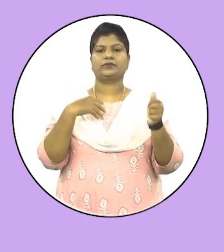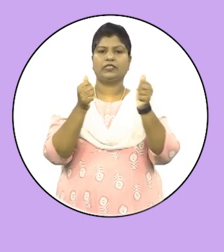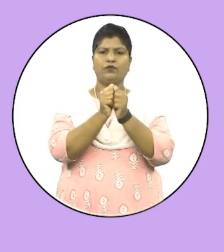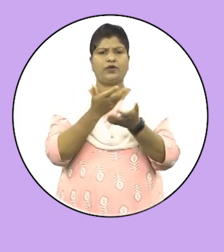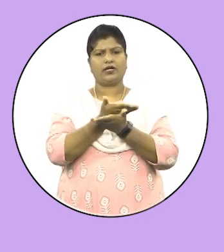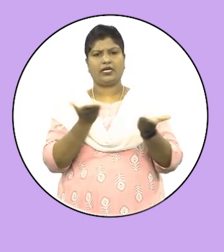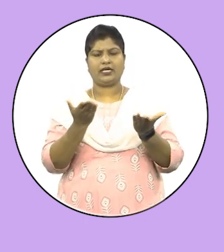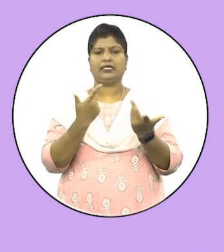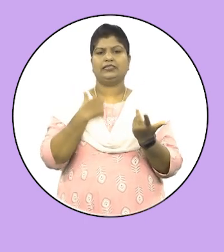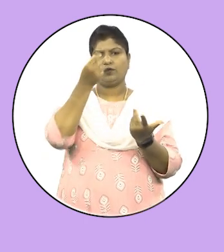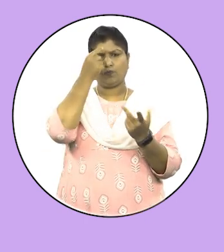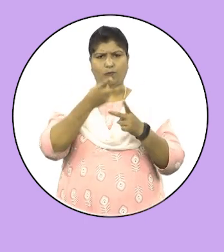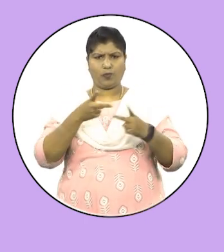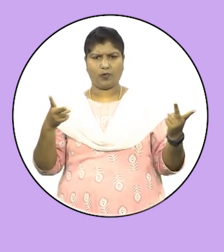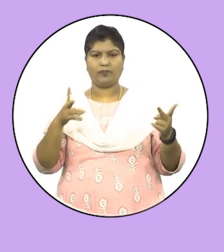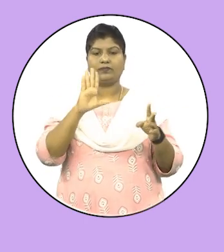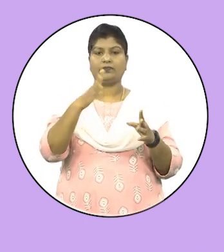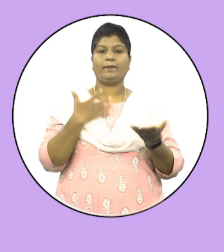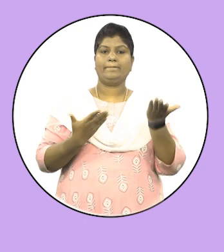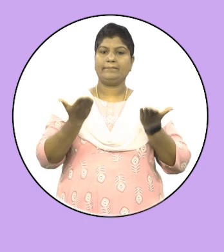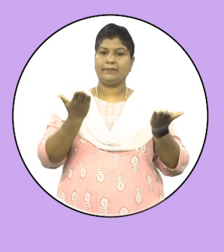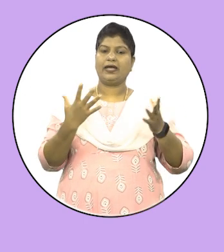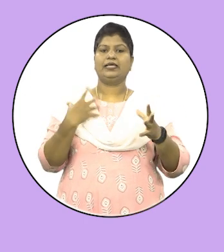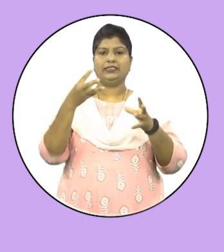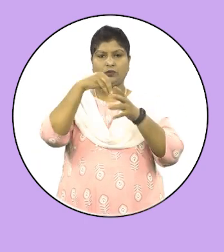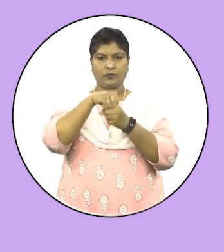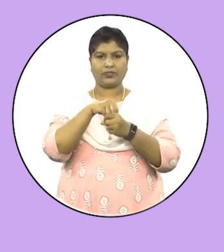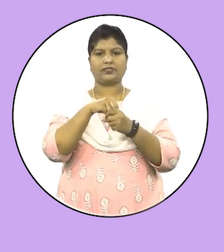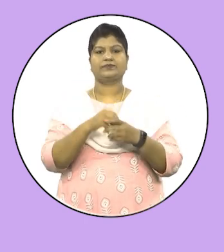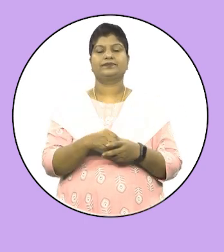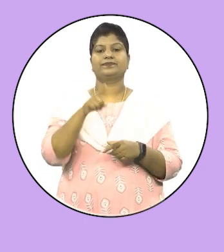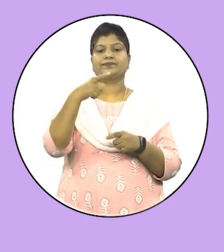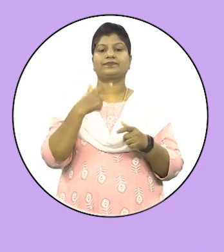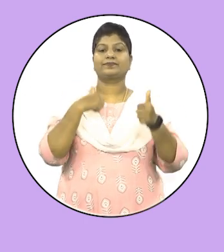घटकों के संतुलन में किसी भी प्रकार की गड़बड़ी के